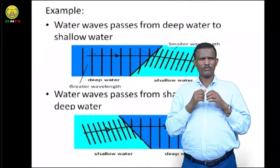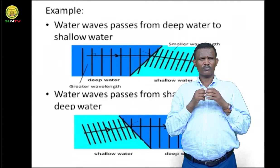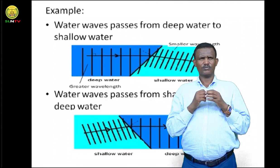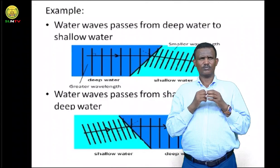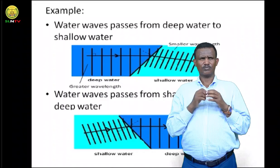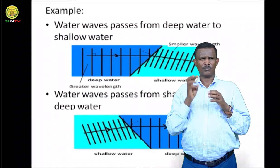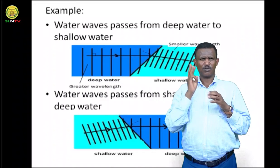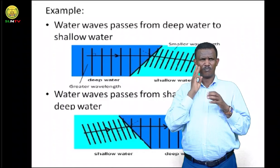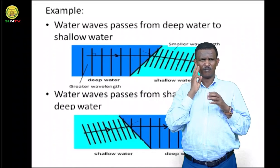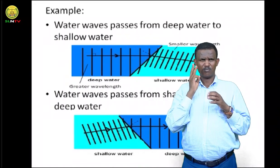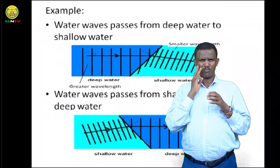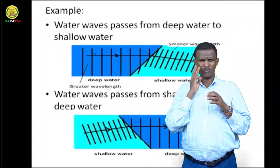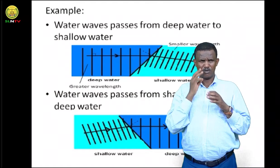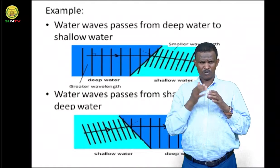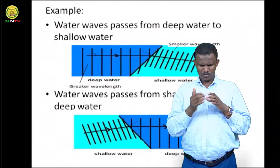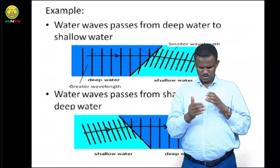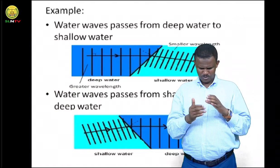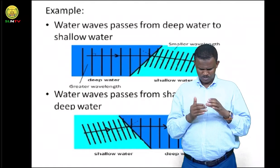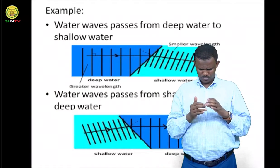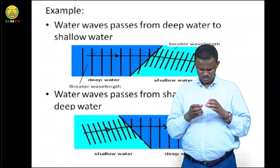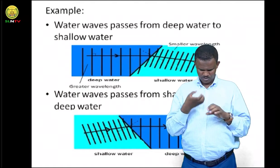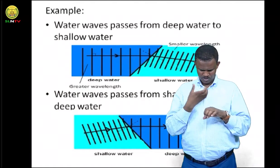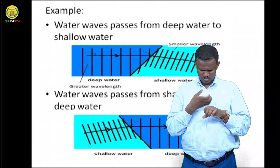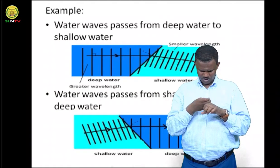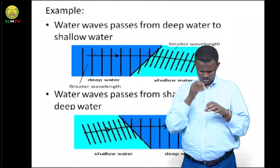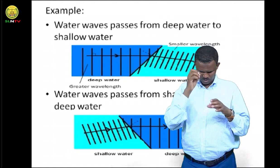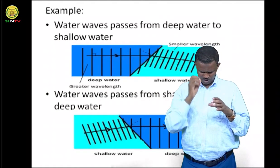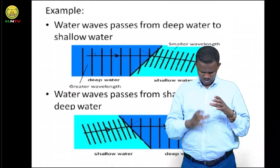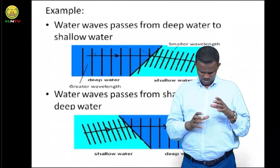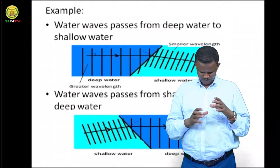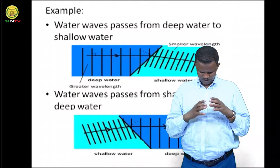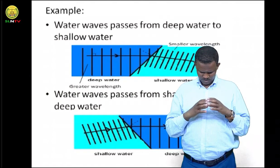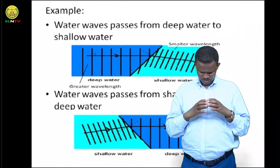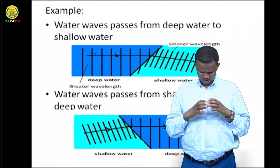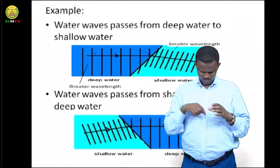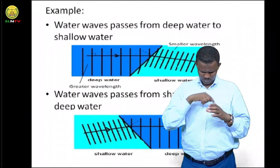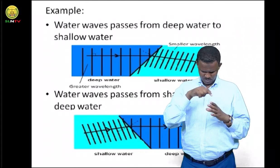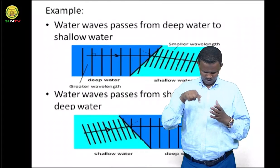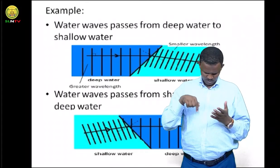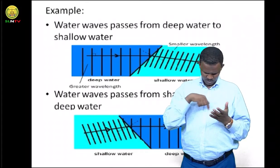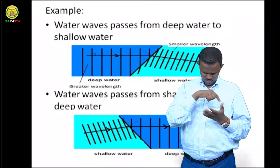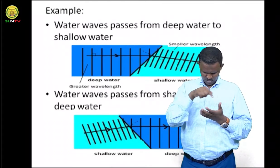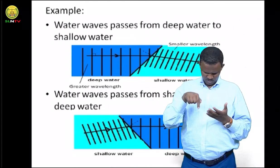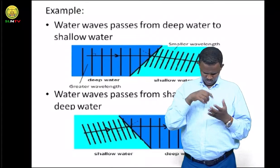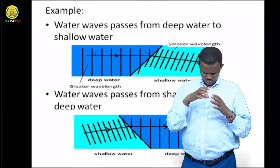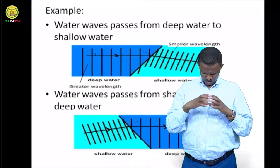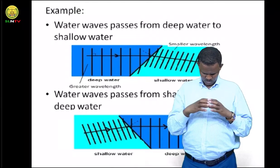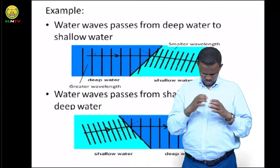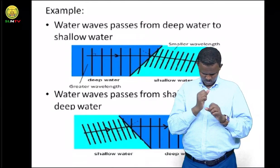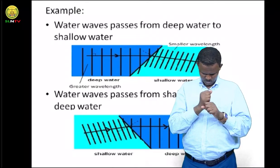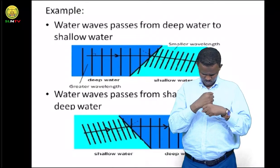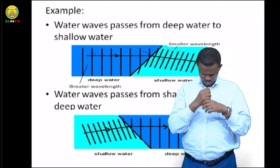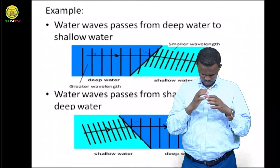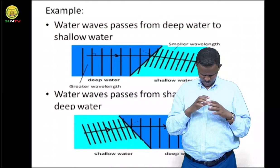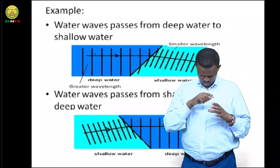biyahaas meelna shallow-ga meelna deep-ka aad dhagax ku dhufato oo biyihii sameeyaan wave fronts ama hirar sameeyaan